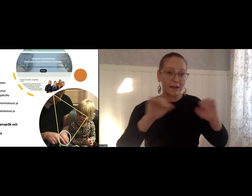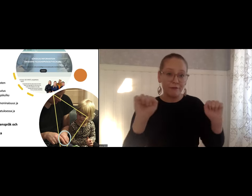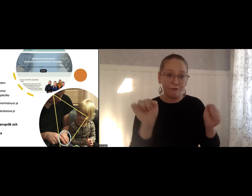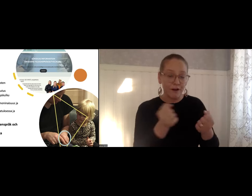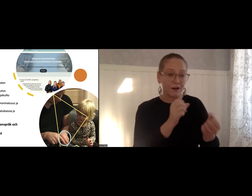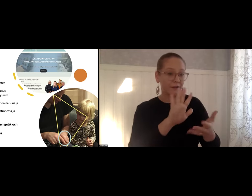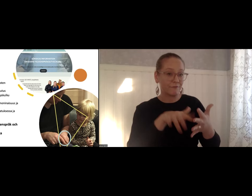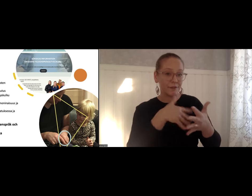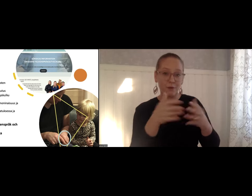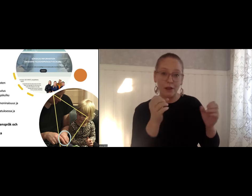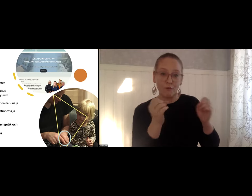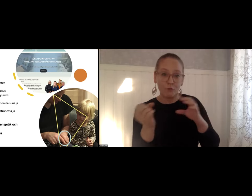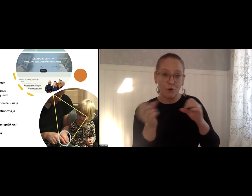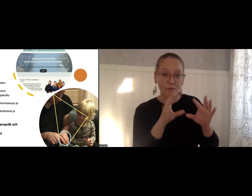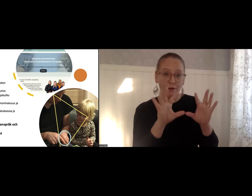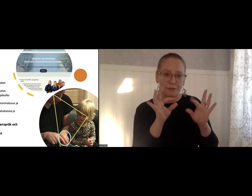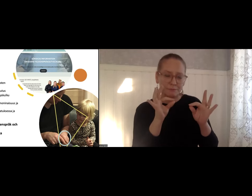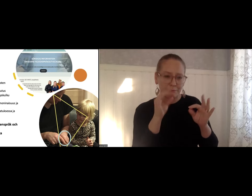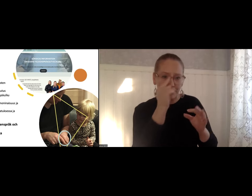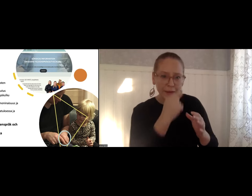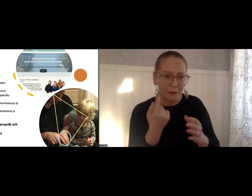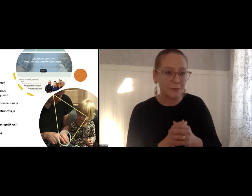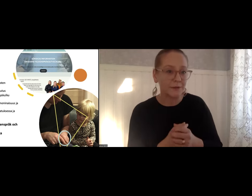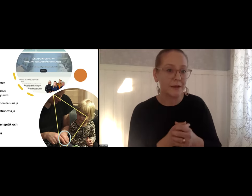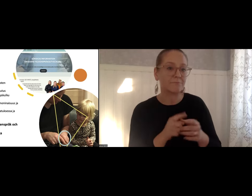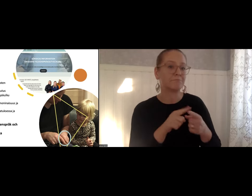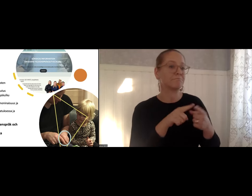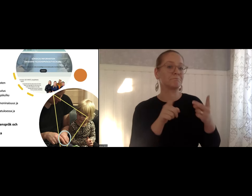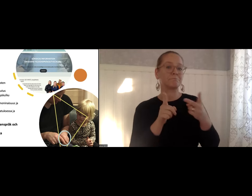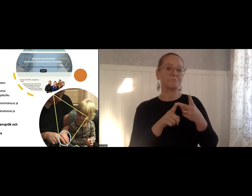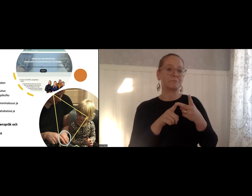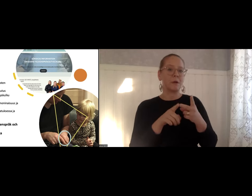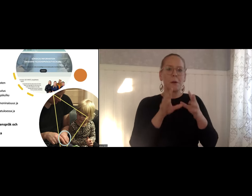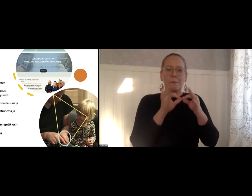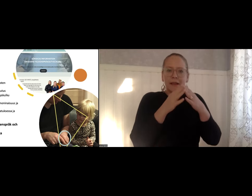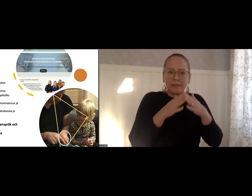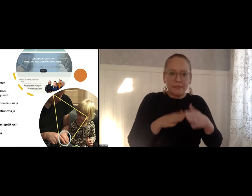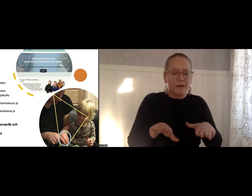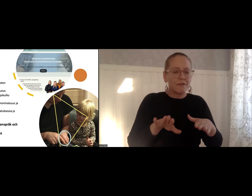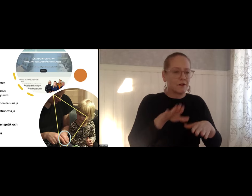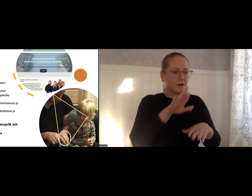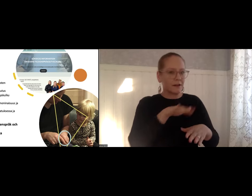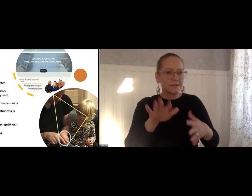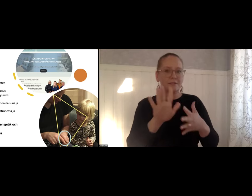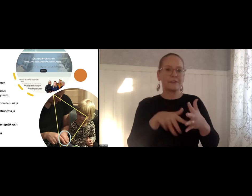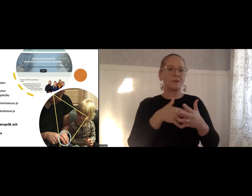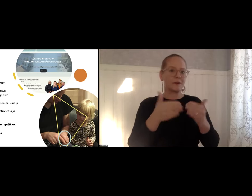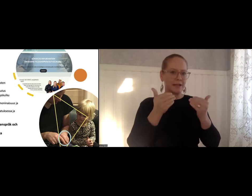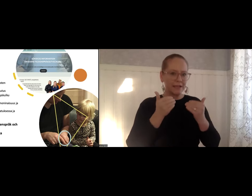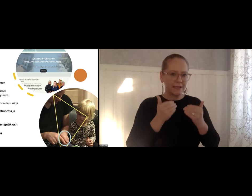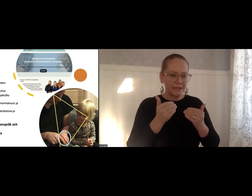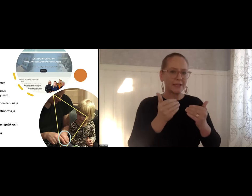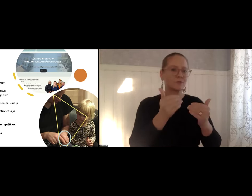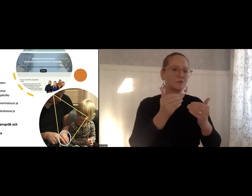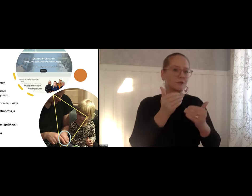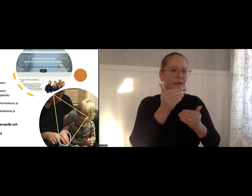Esimerkiksi lasten ja vanhempien välisestä varhaisesta vuorovaikutuksesta ja miltä se näyttää, sieltä löytyy